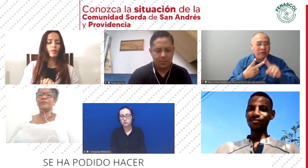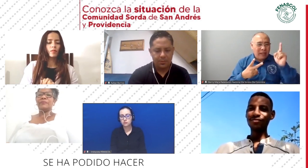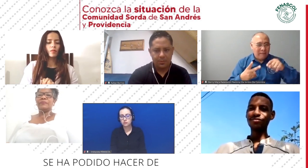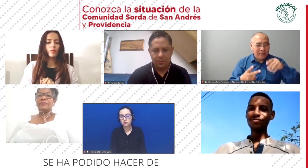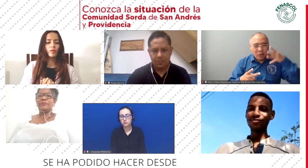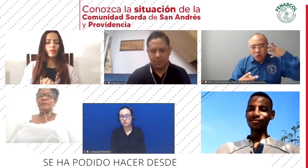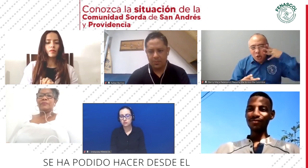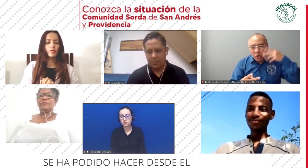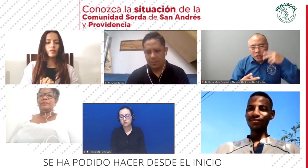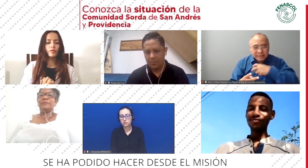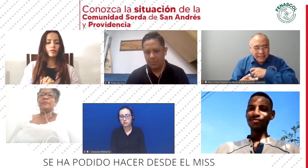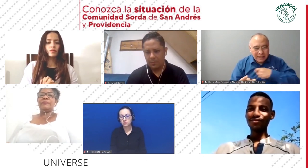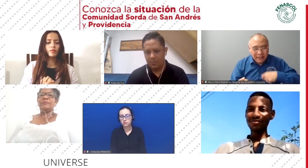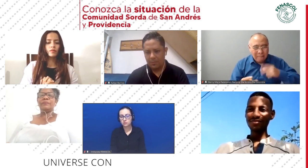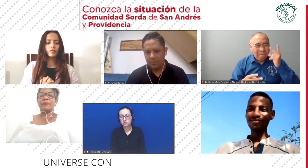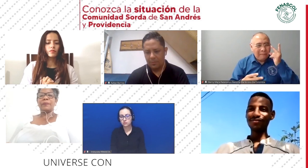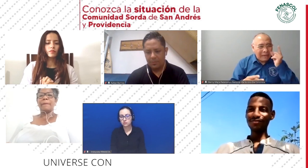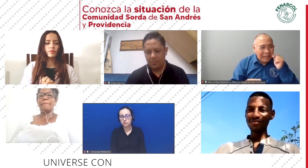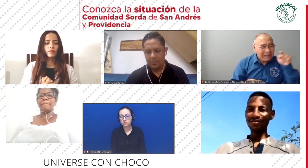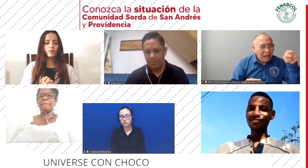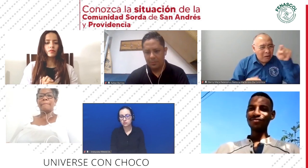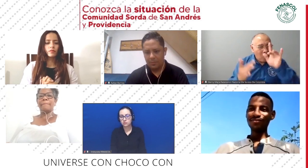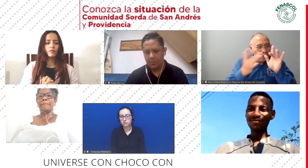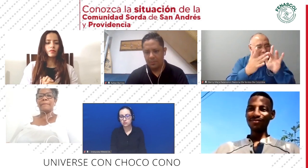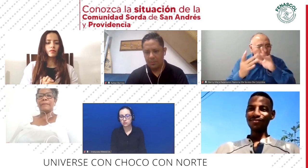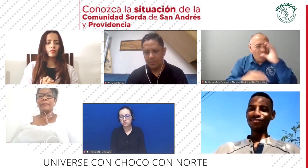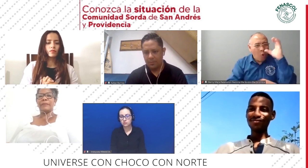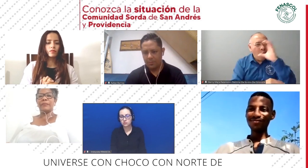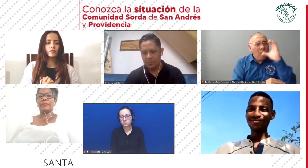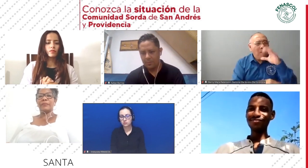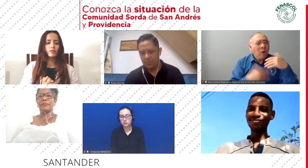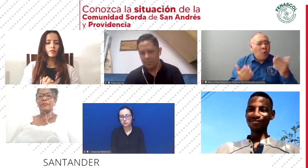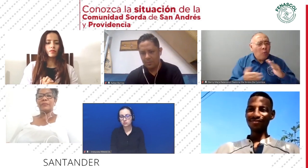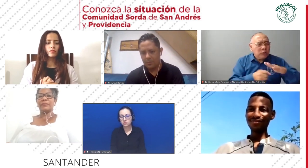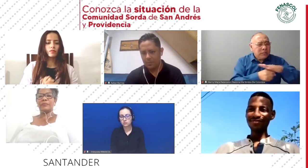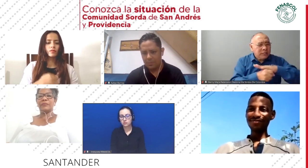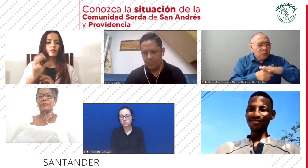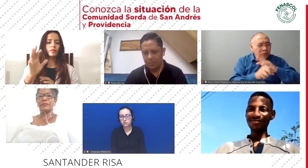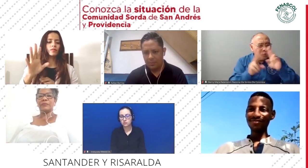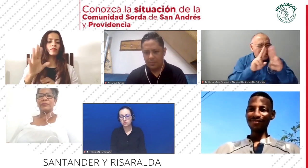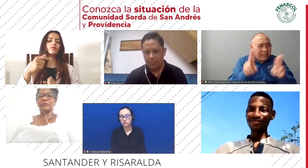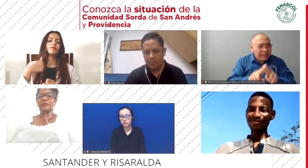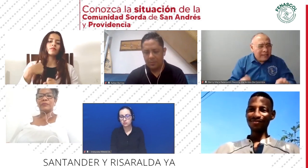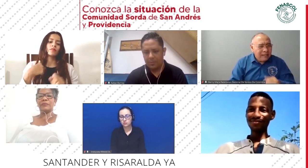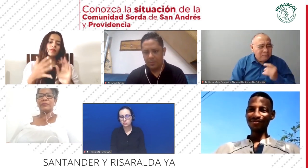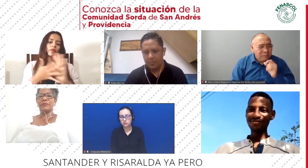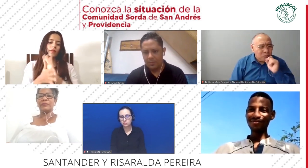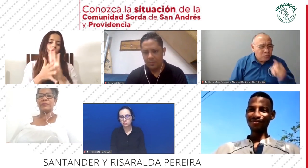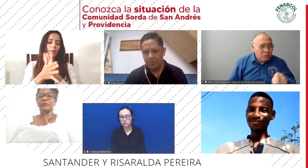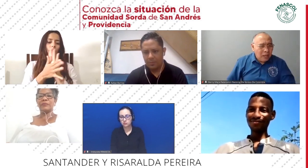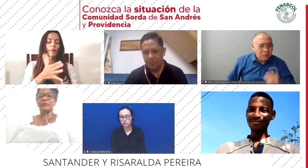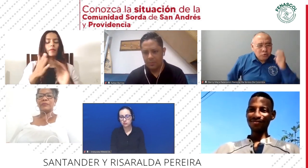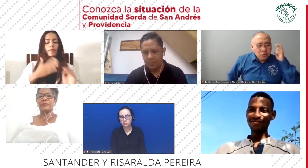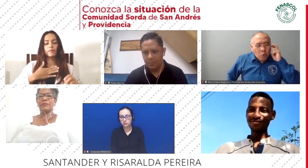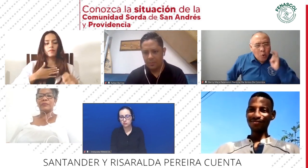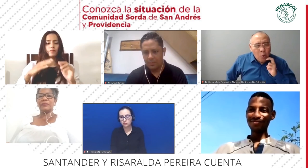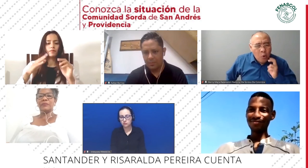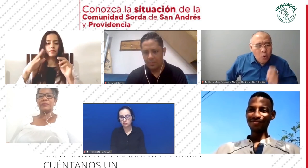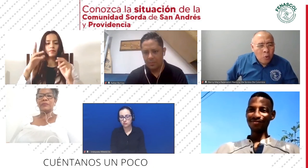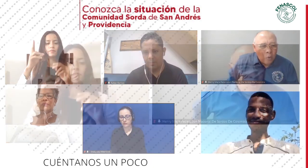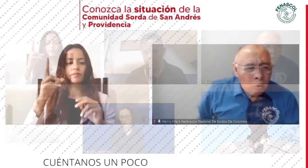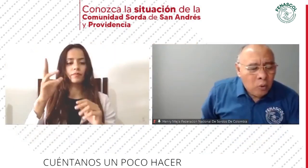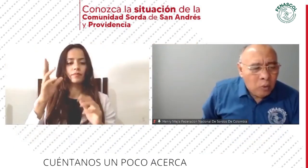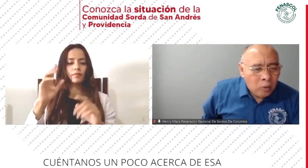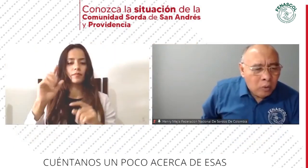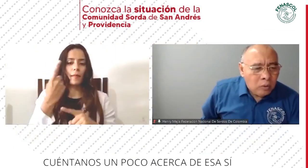desde el miss universe con choco con norte de santander risaralda ya pereira cuéntanos un